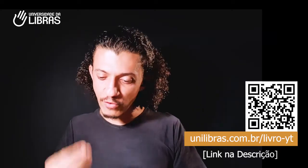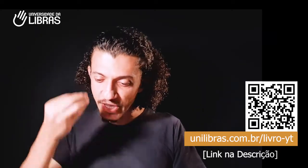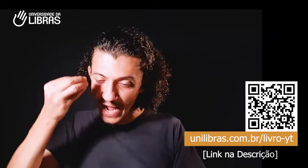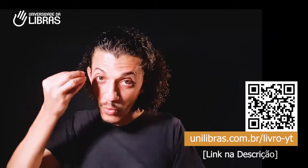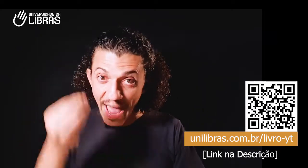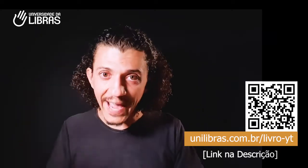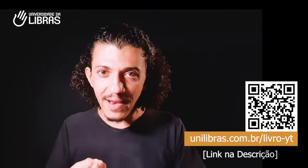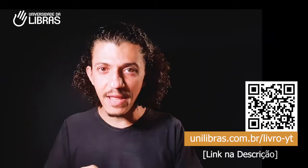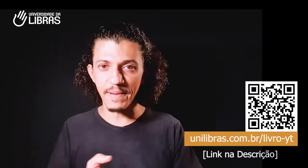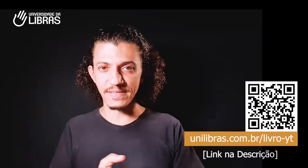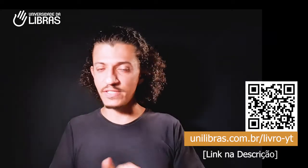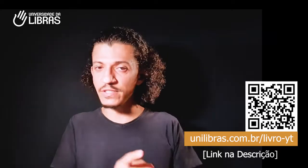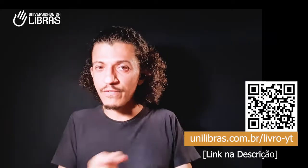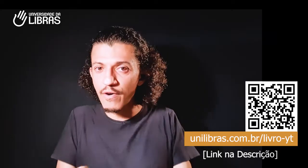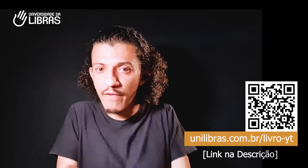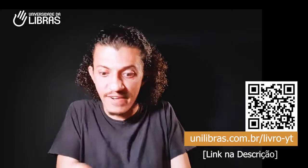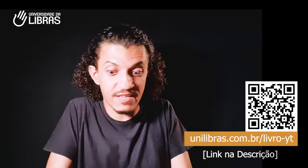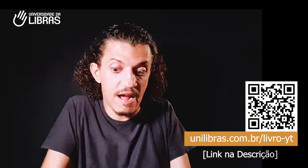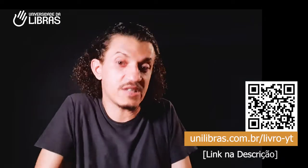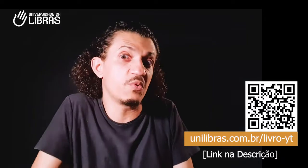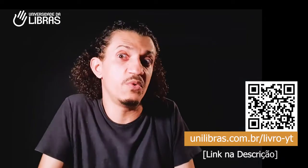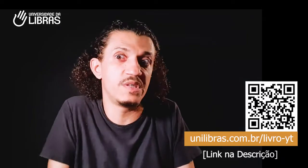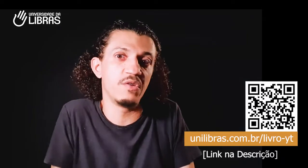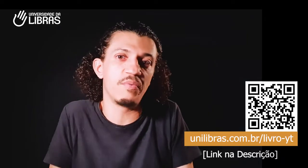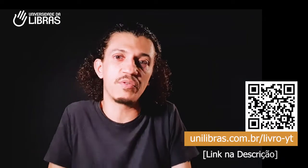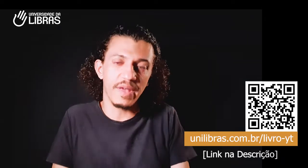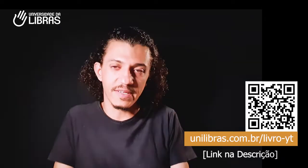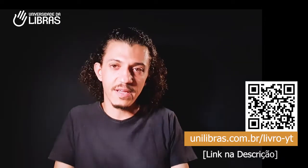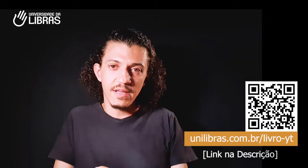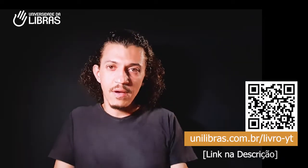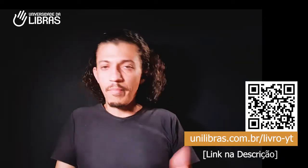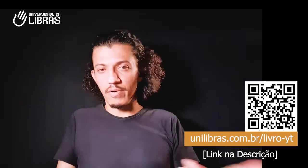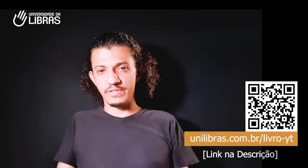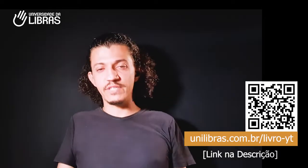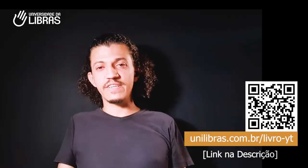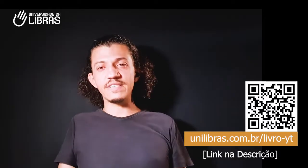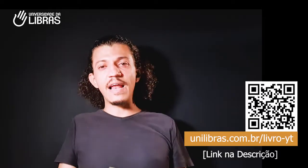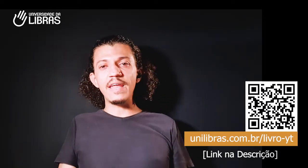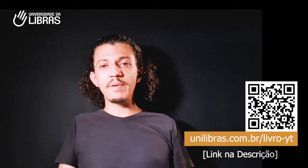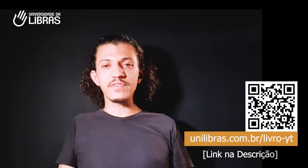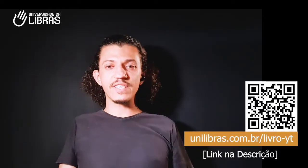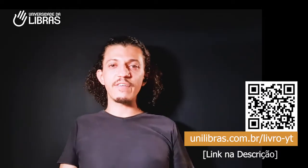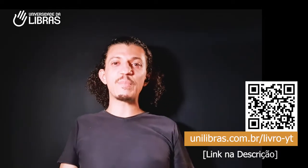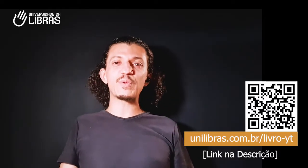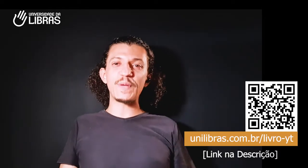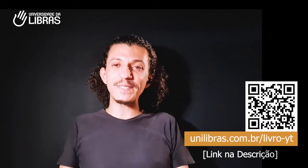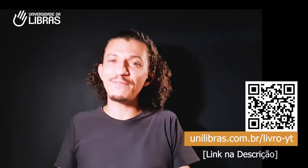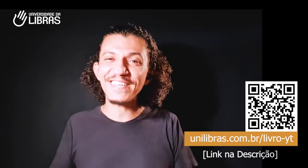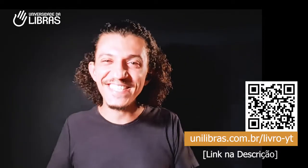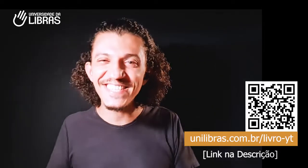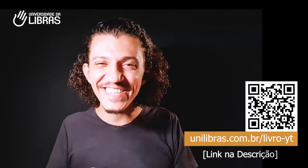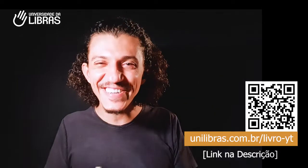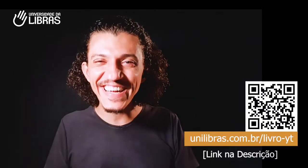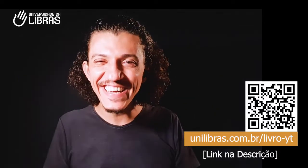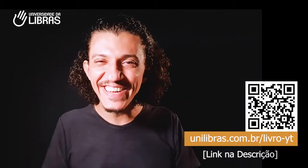foi feito direto em Libras fazendo um friozinho Portuguesa ou a gente precisa você vem portuguesa não